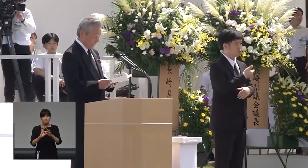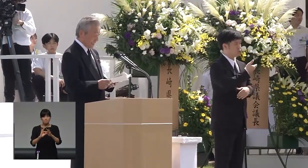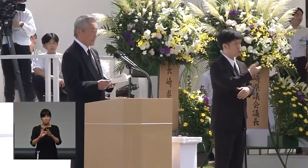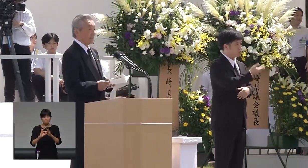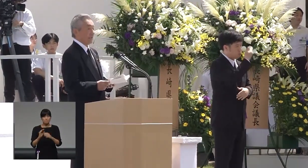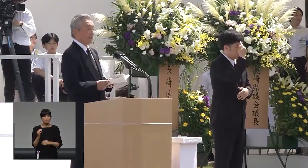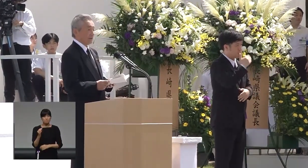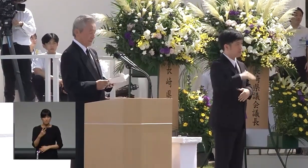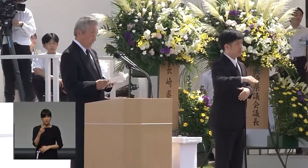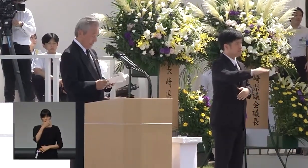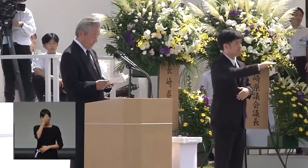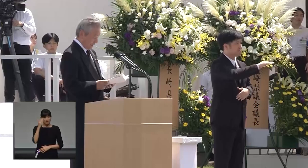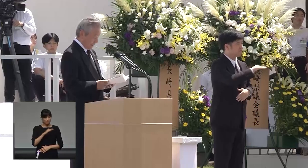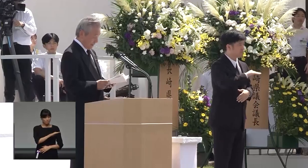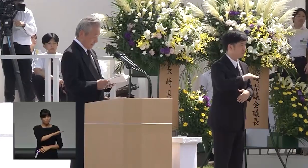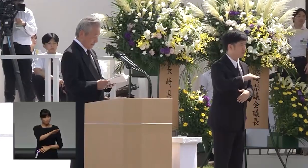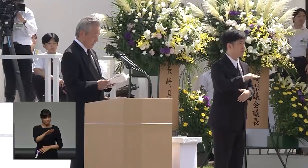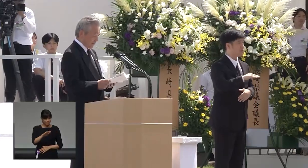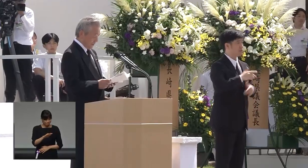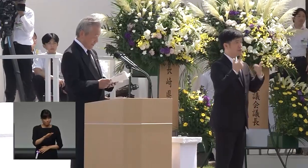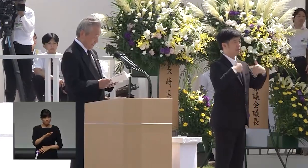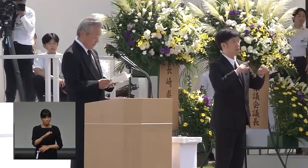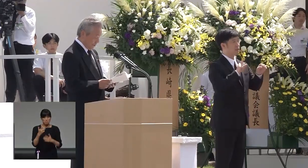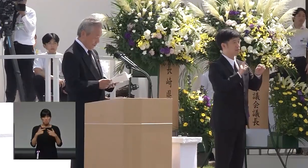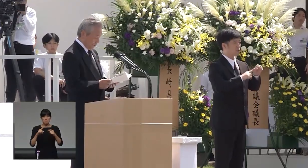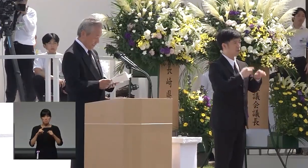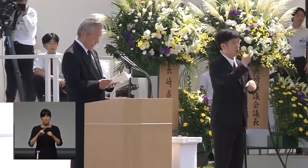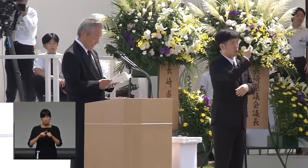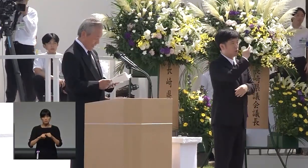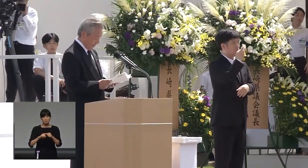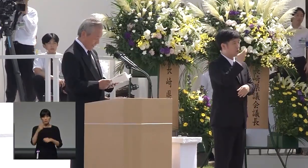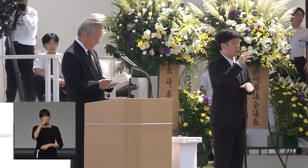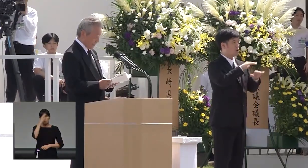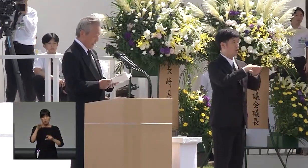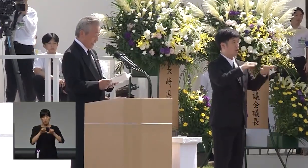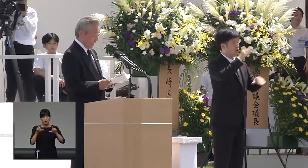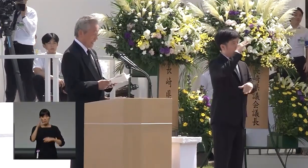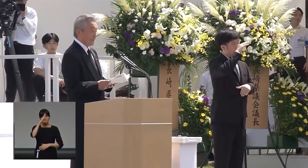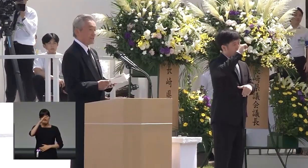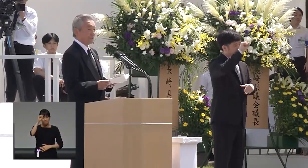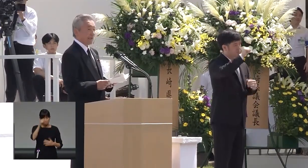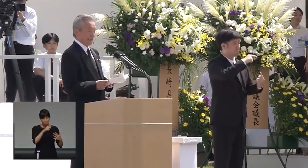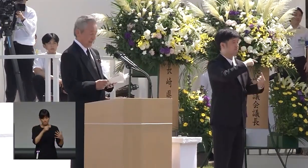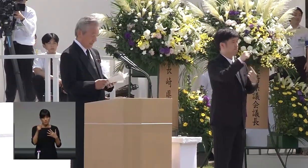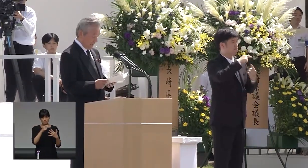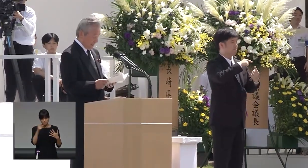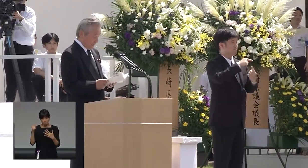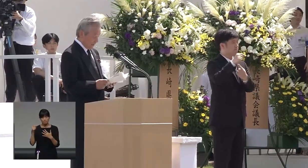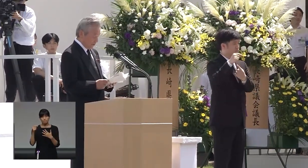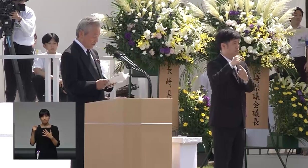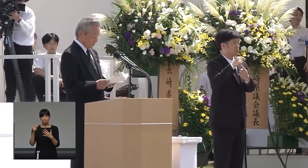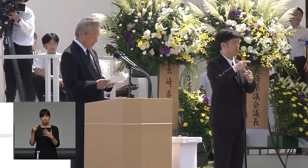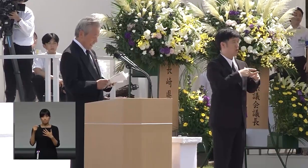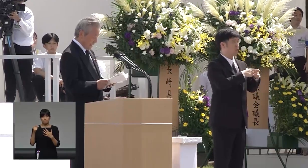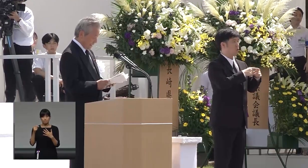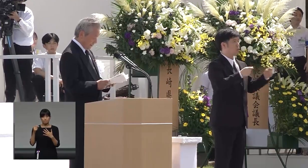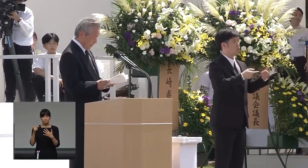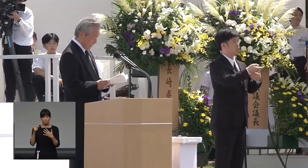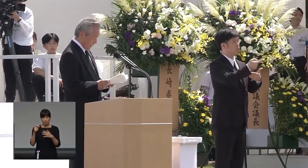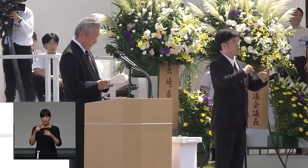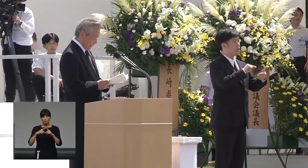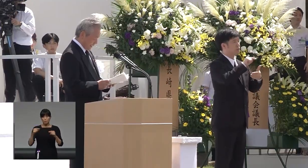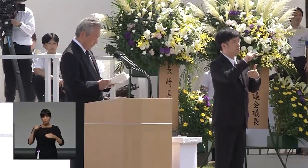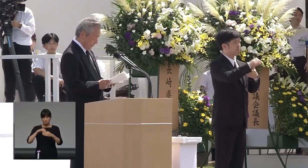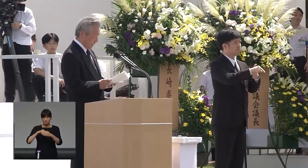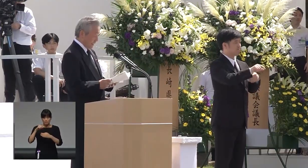担う若い世代によって毎年高校生平和大使が排出され国内外